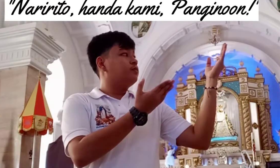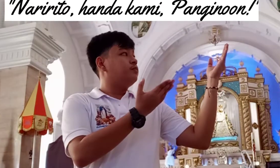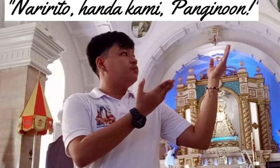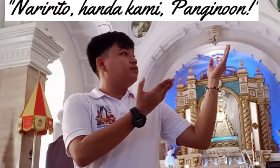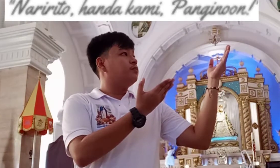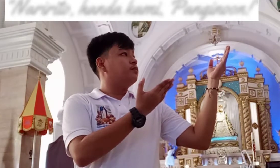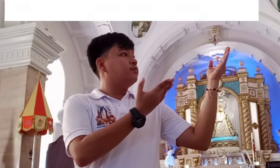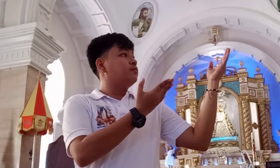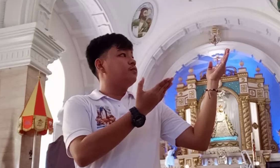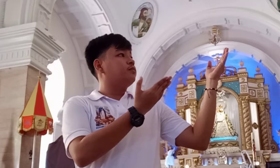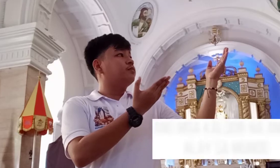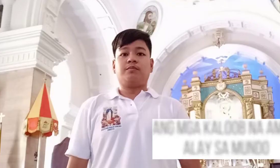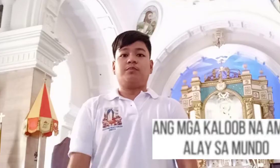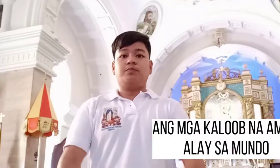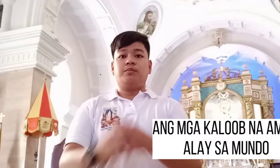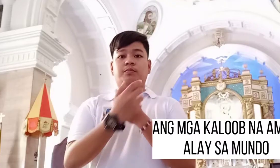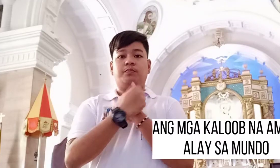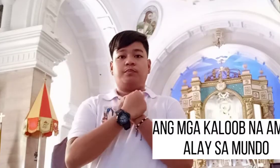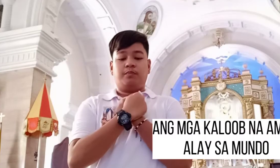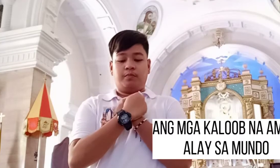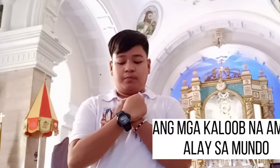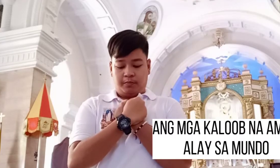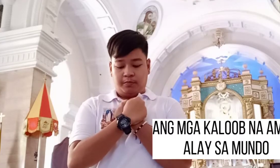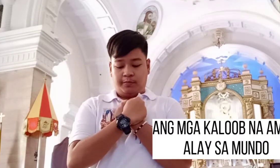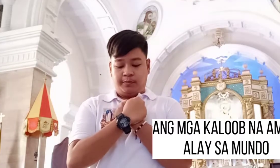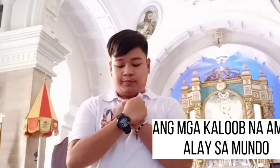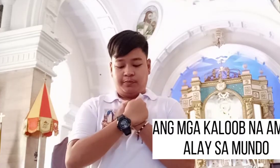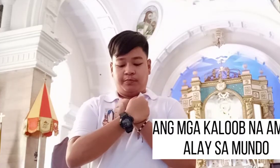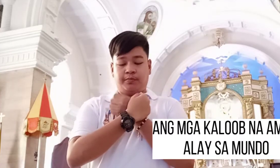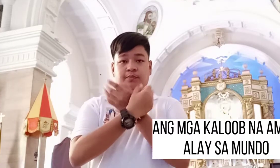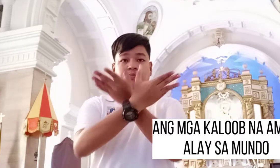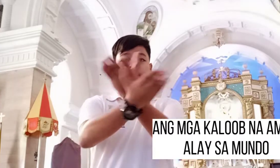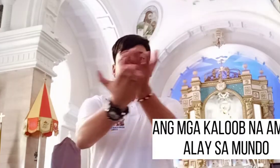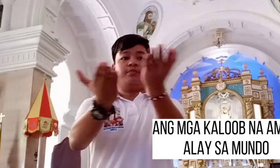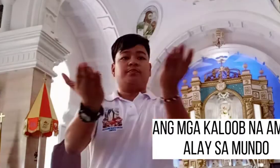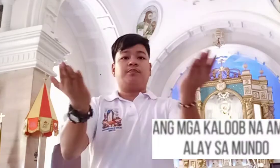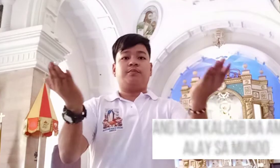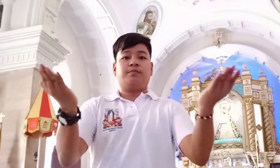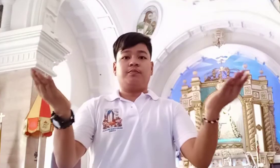Panginoon. Ang mga kaloob na aming alay sa mundo,